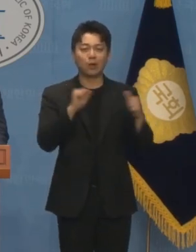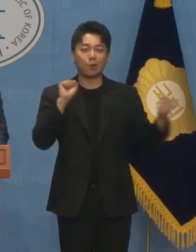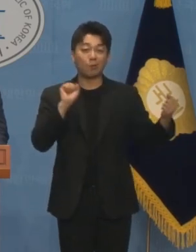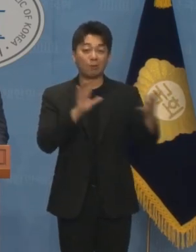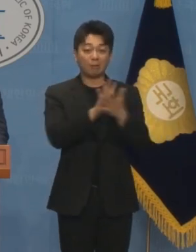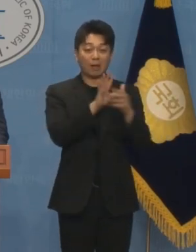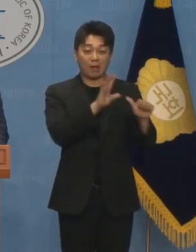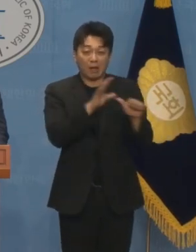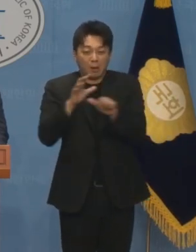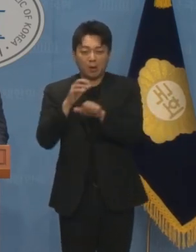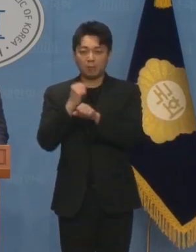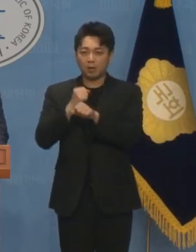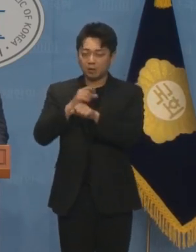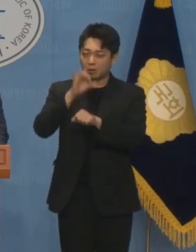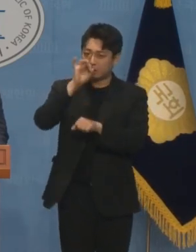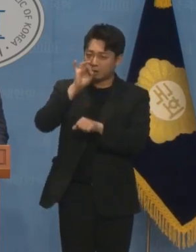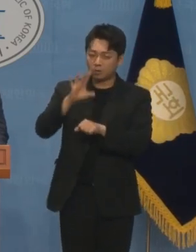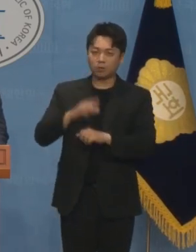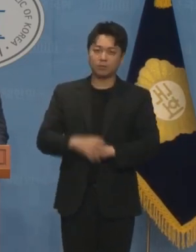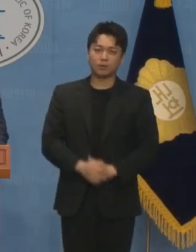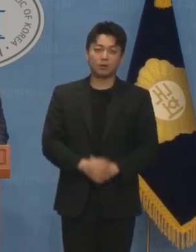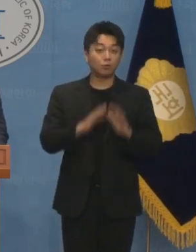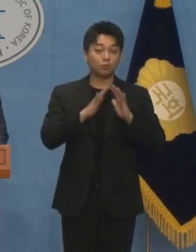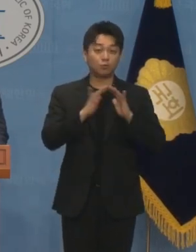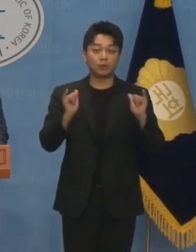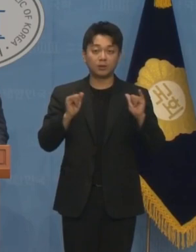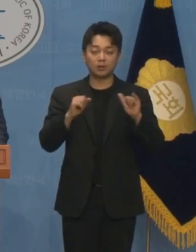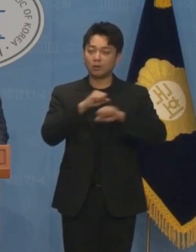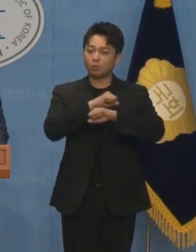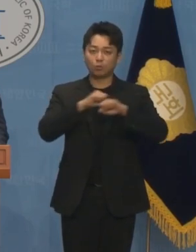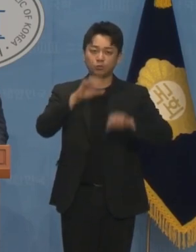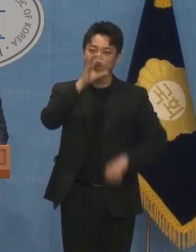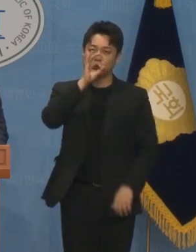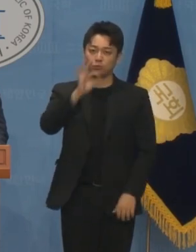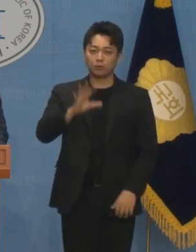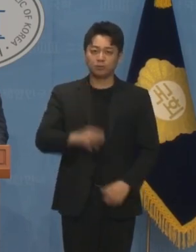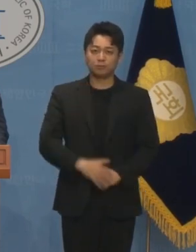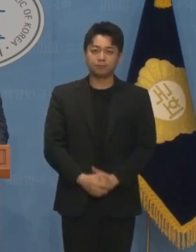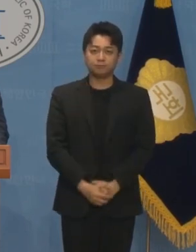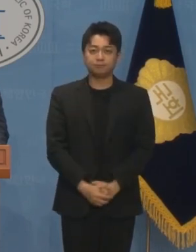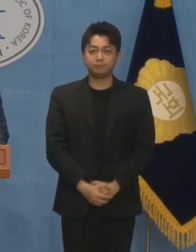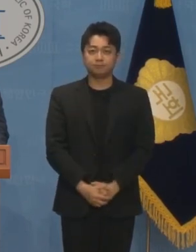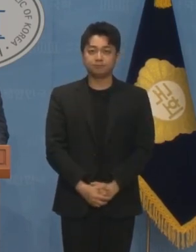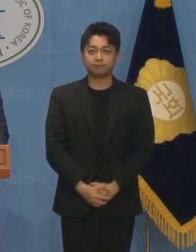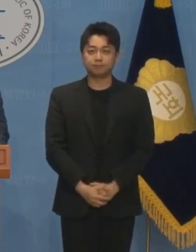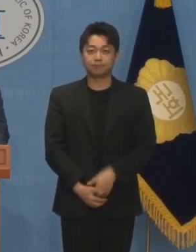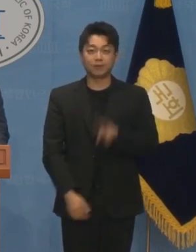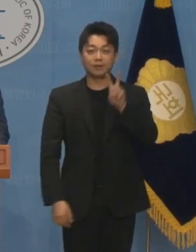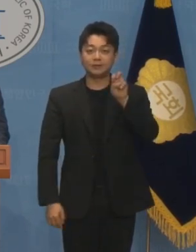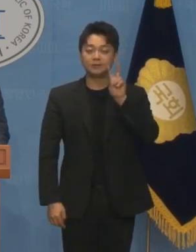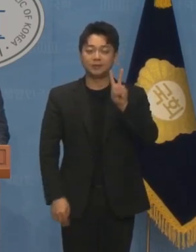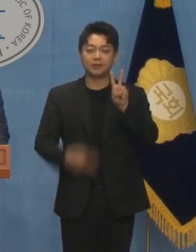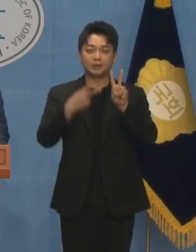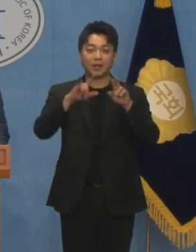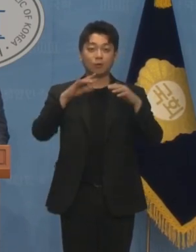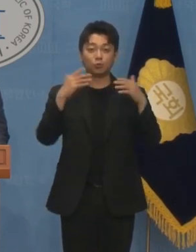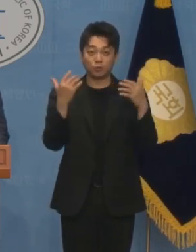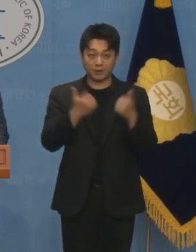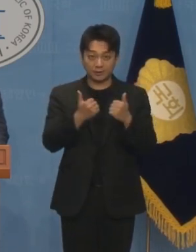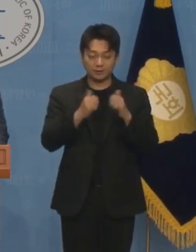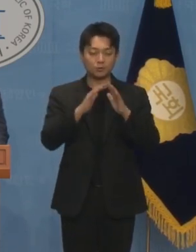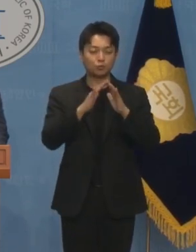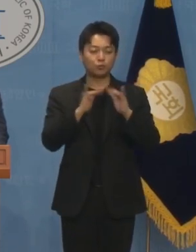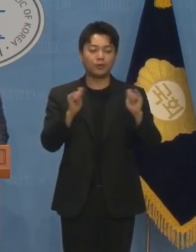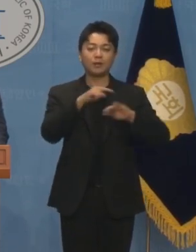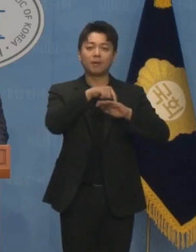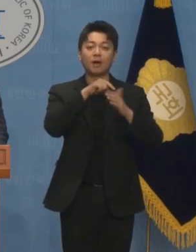것을 국민께서는 결코 용납하지 않을 것입니다. 22대 국회는 민심에 따라